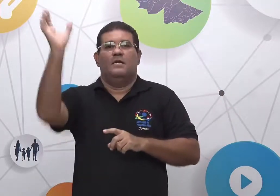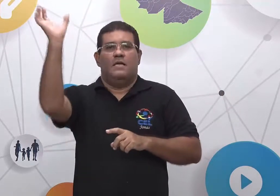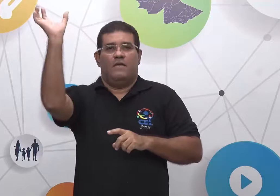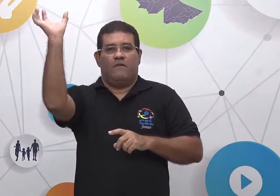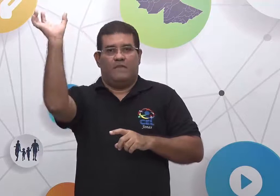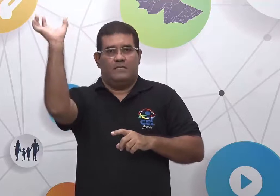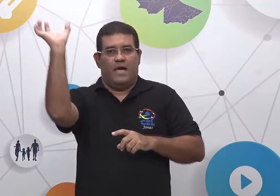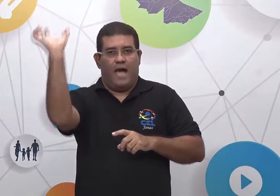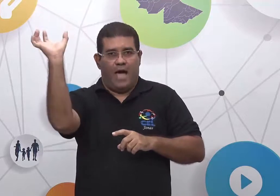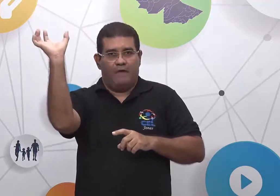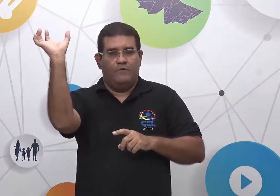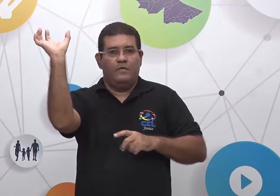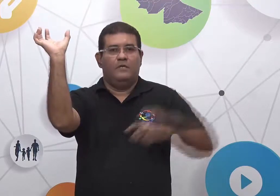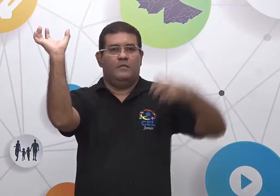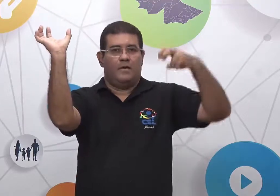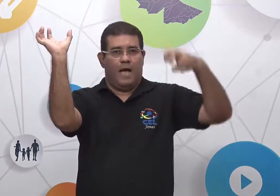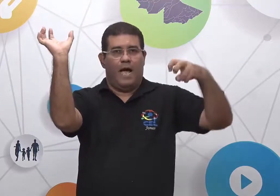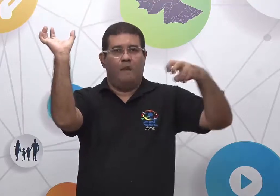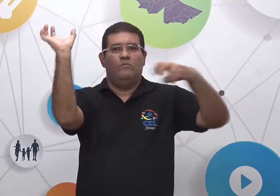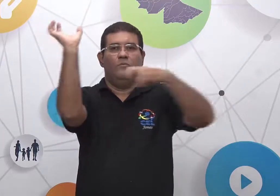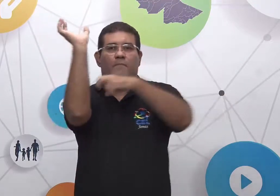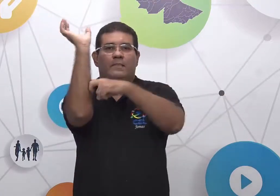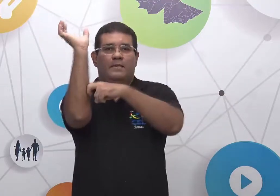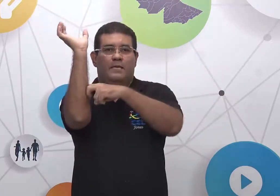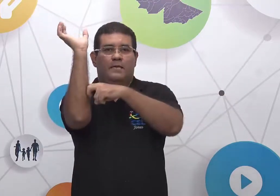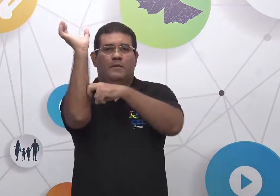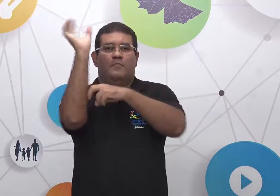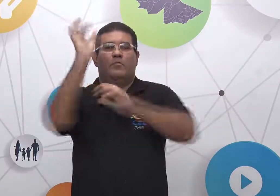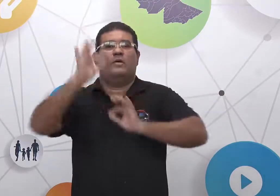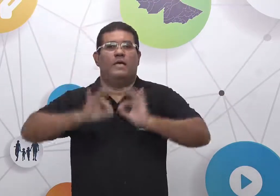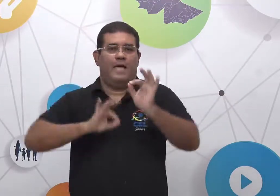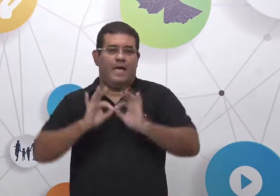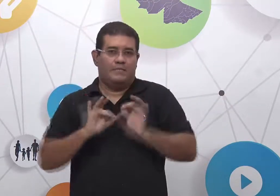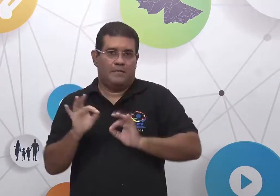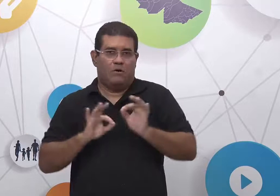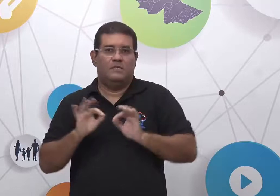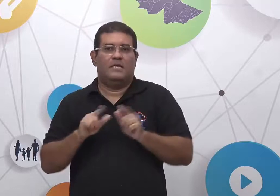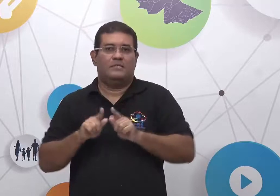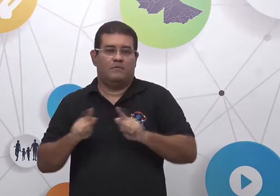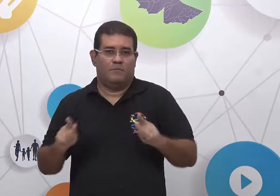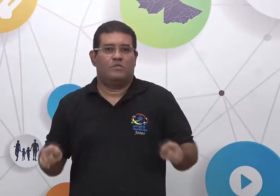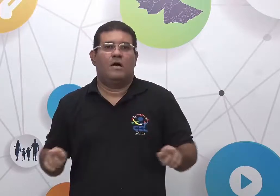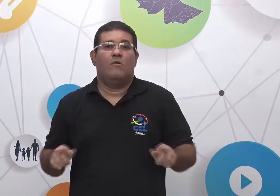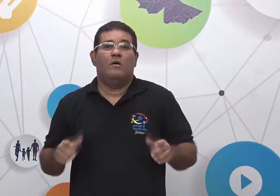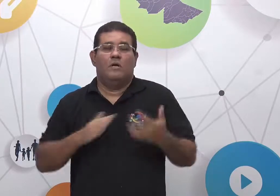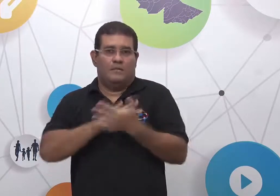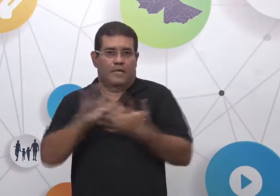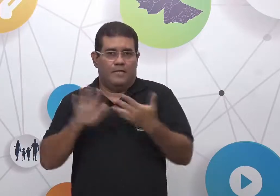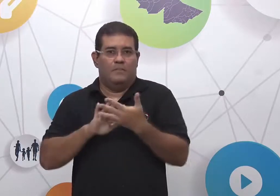ele vai fazer a árvore carro bater porque essa é a a Magical da